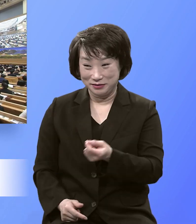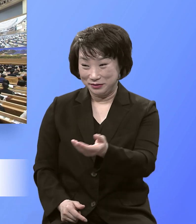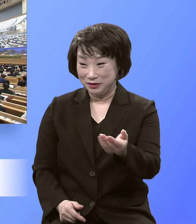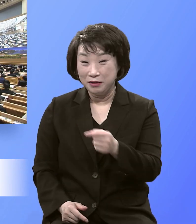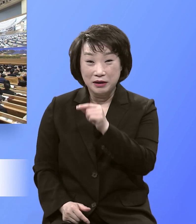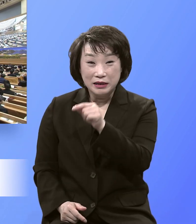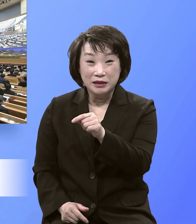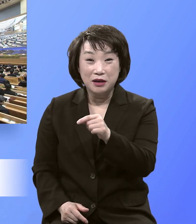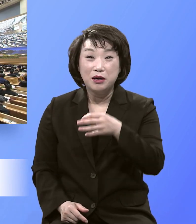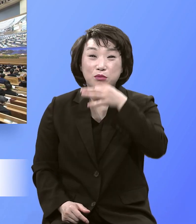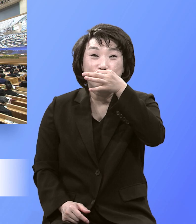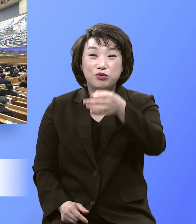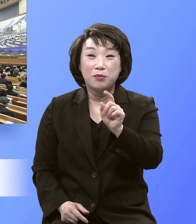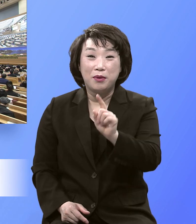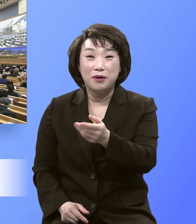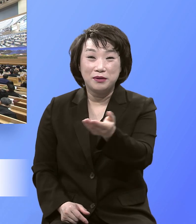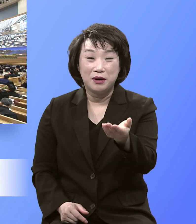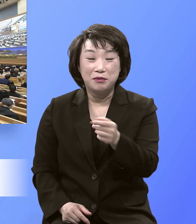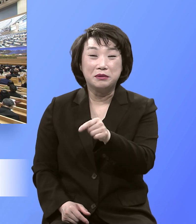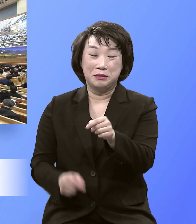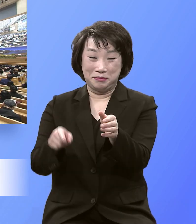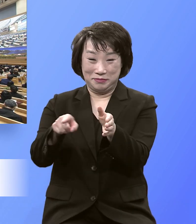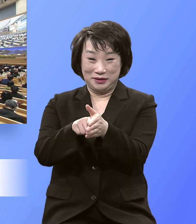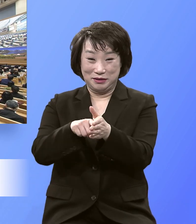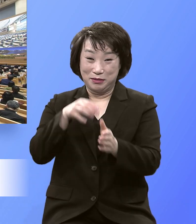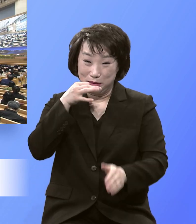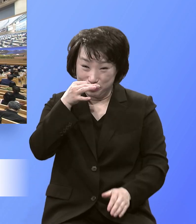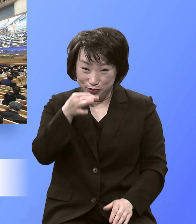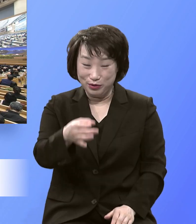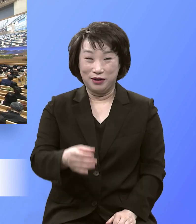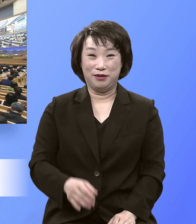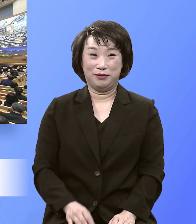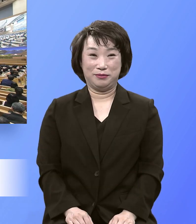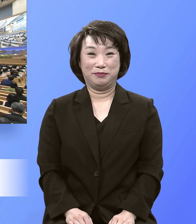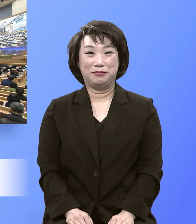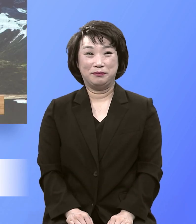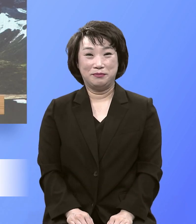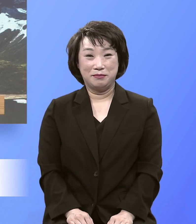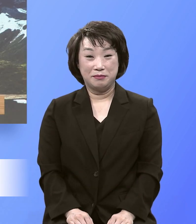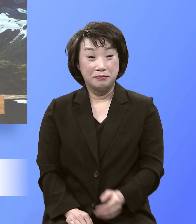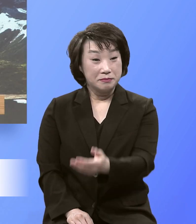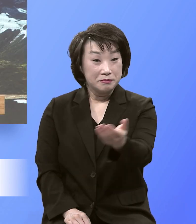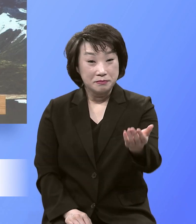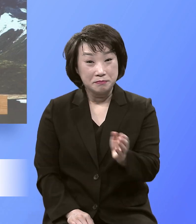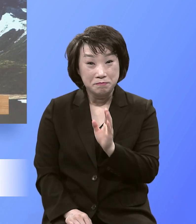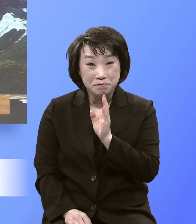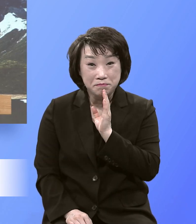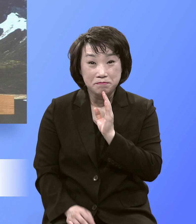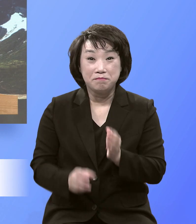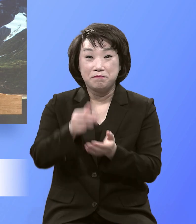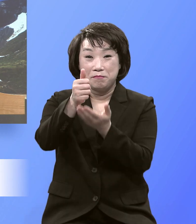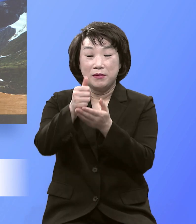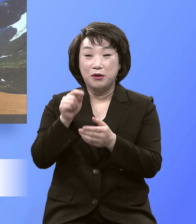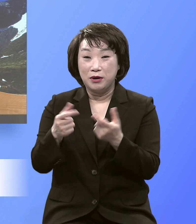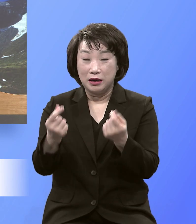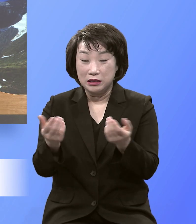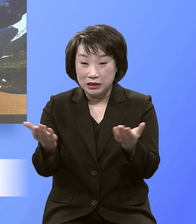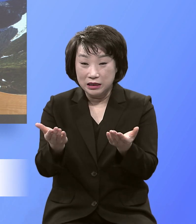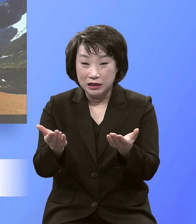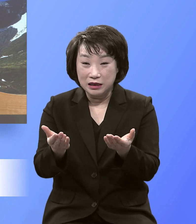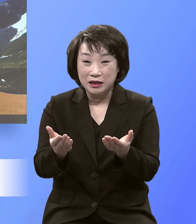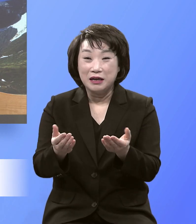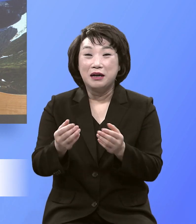말이야. 이것을 뭐라고 하느냐? 믿음이라고 한다 이 말이야. 여러분 정말로 주의 이와 같은